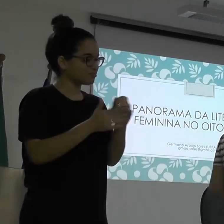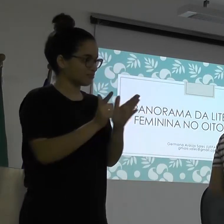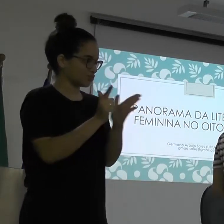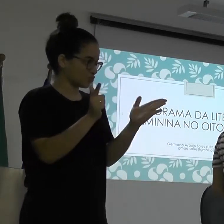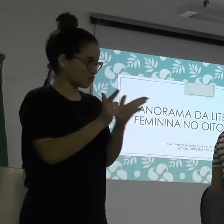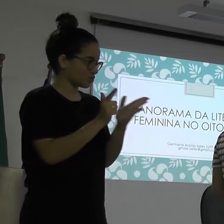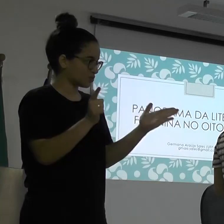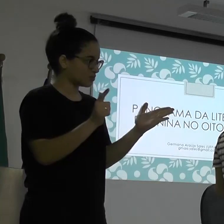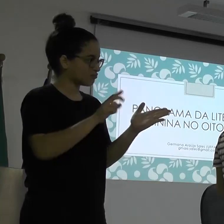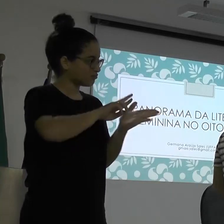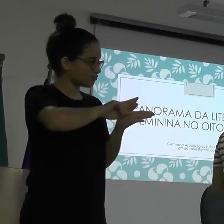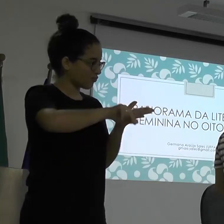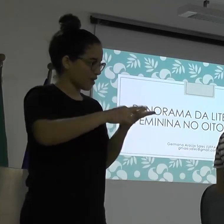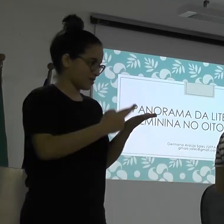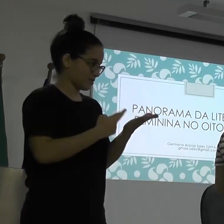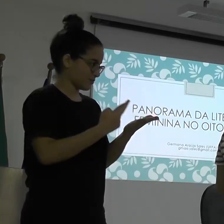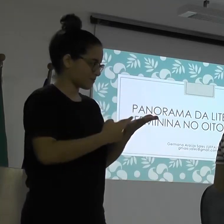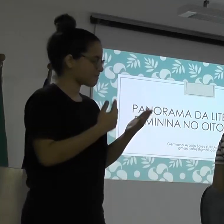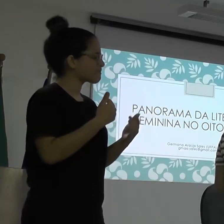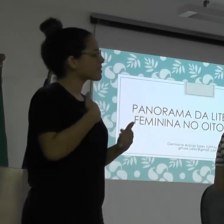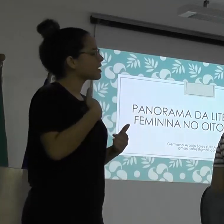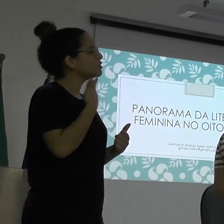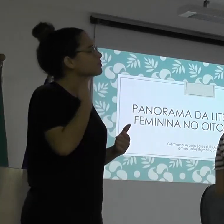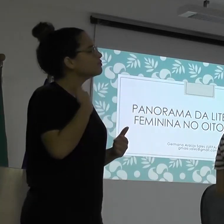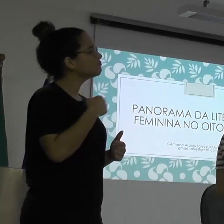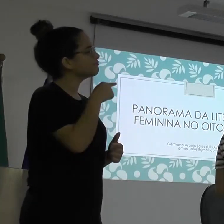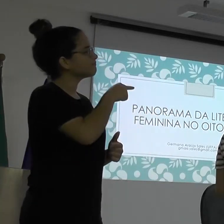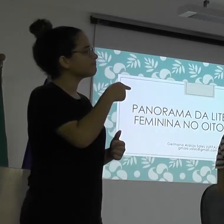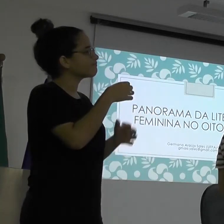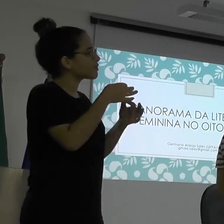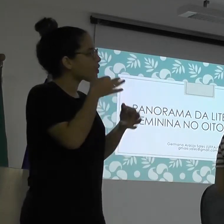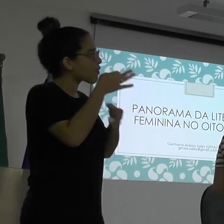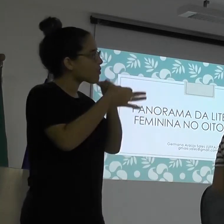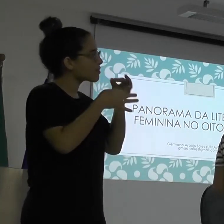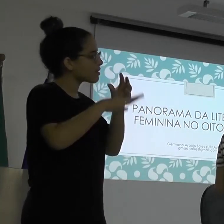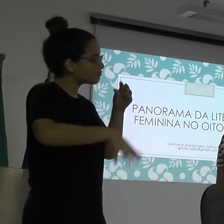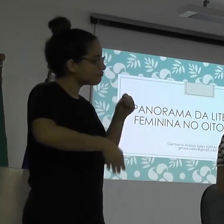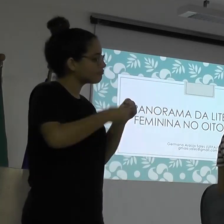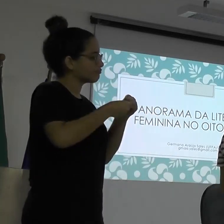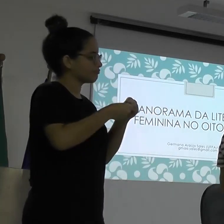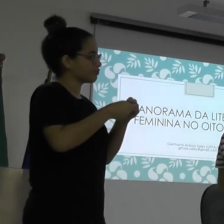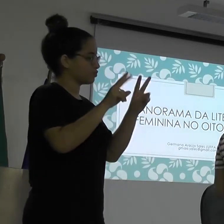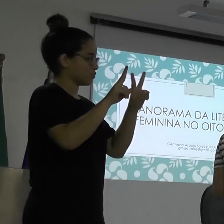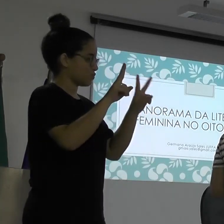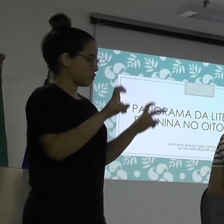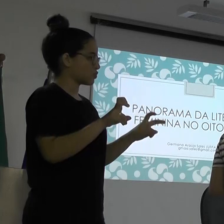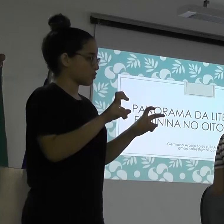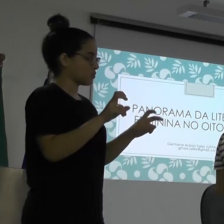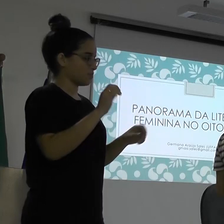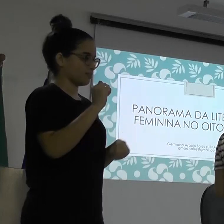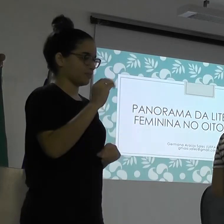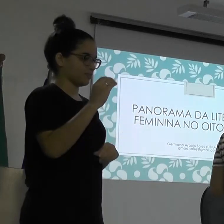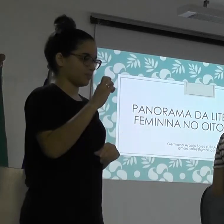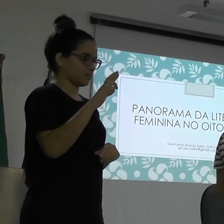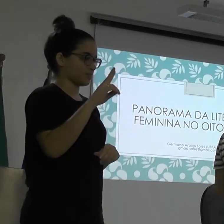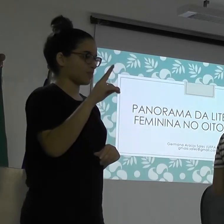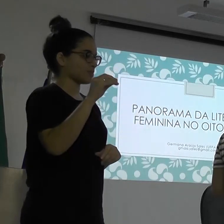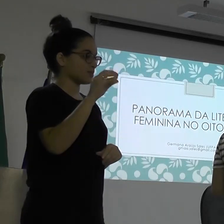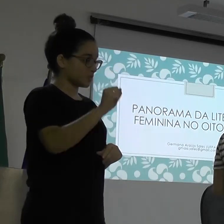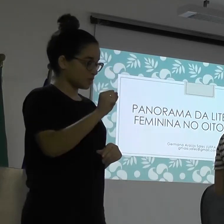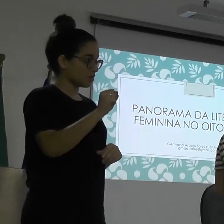E eu gostaria que a professora comentasse um pouquinho sobre a questão dos acervos,